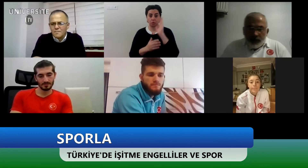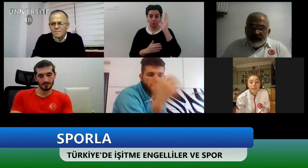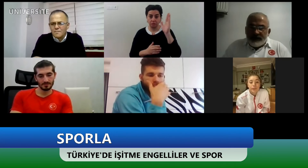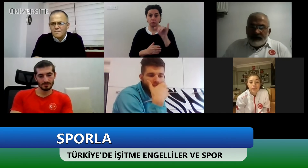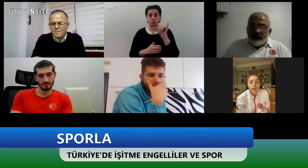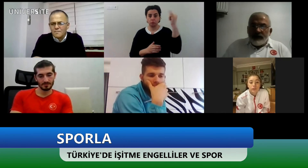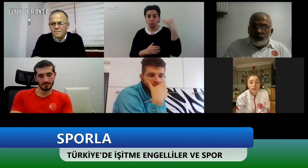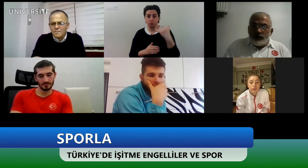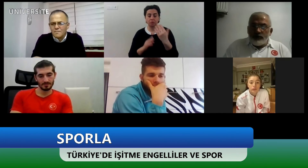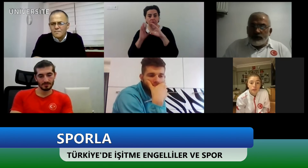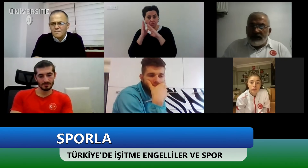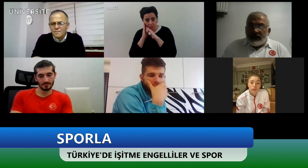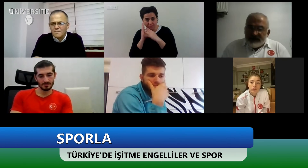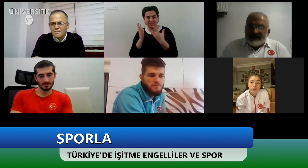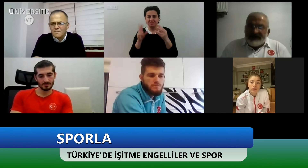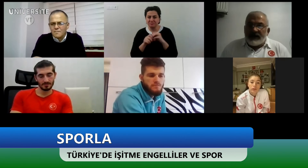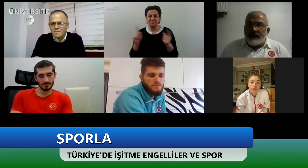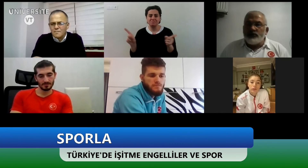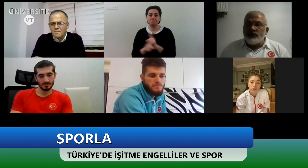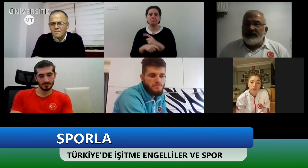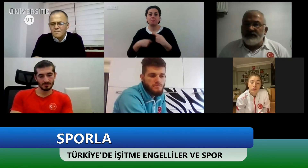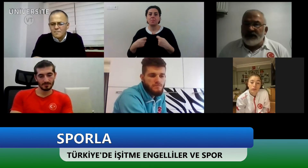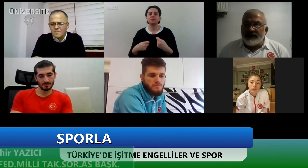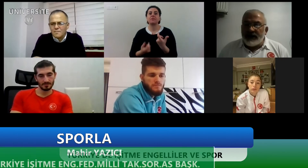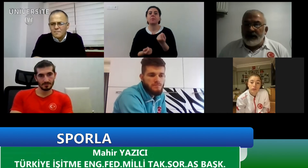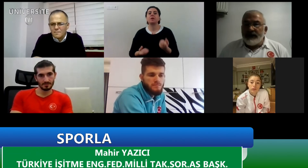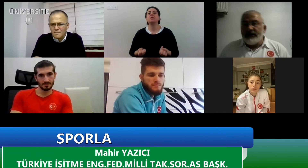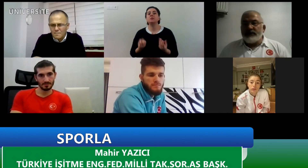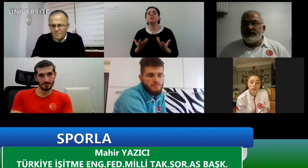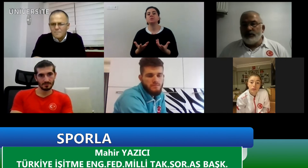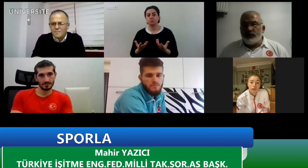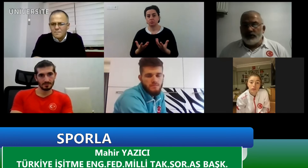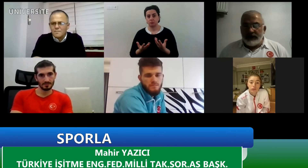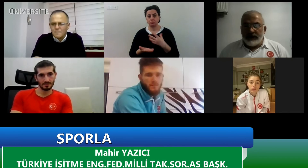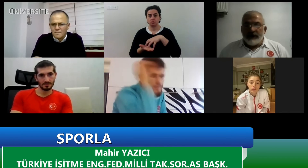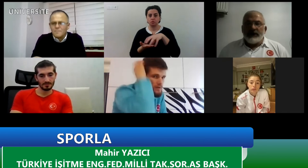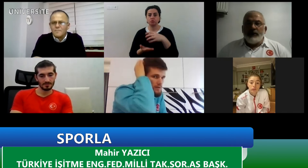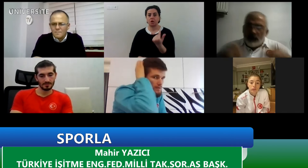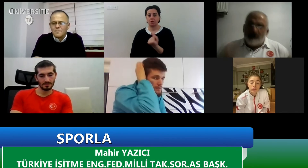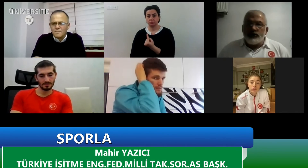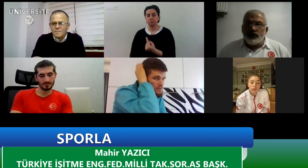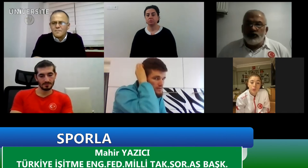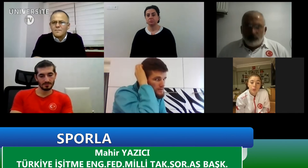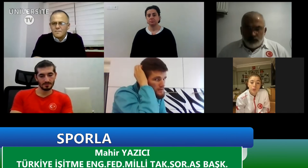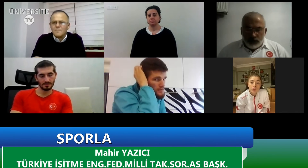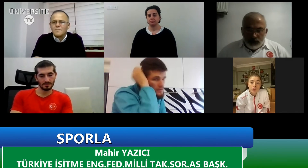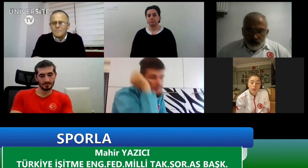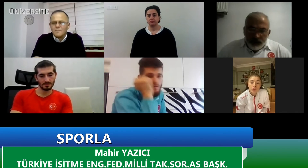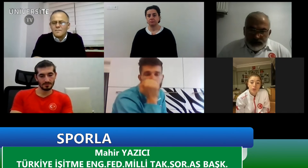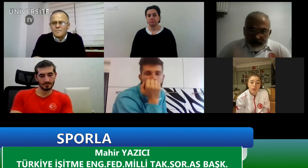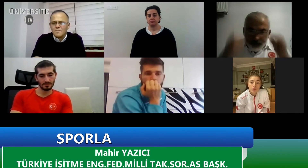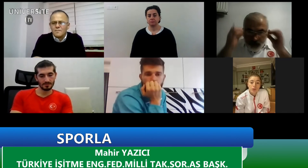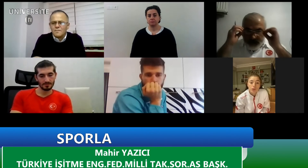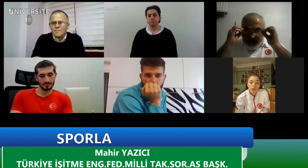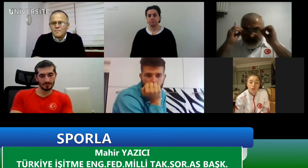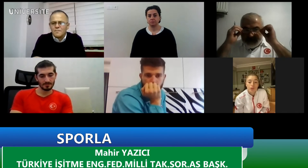bu paranın, bunun buraya bize verilen bütçe imkanında yetmesi mümkün değil. Tabii bunun gibi buna